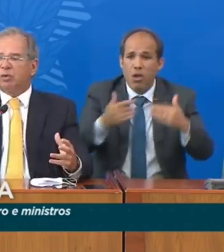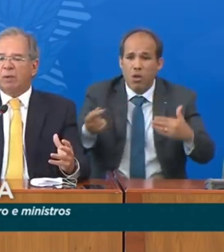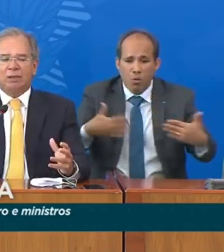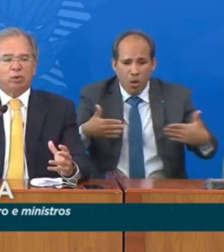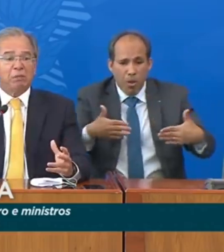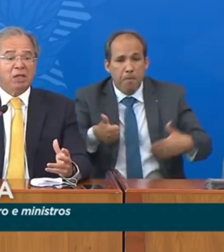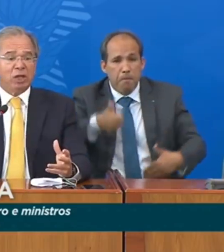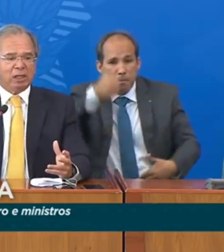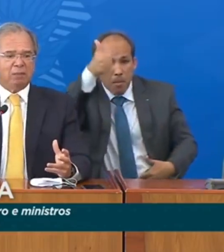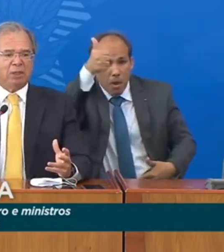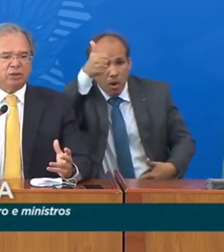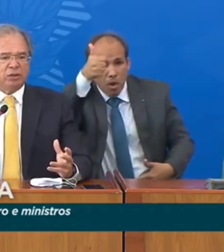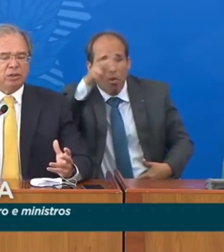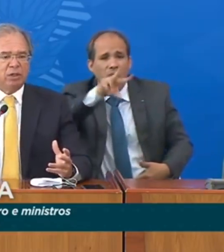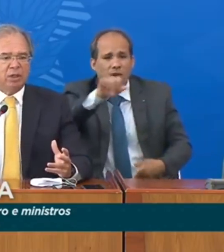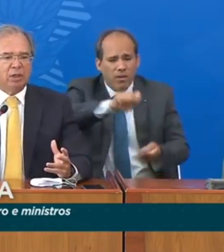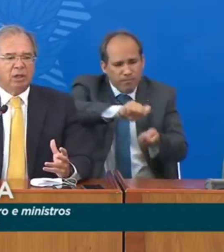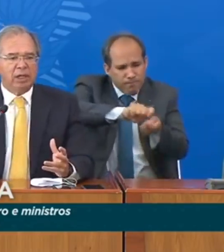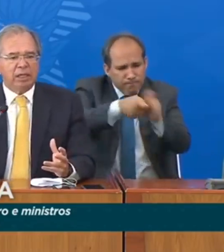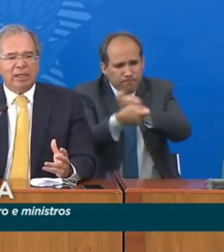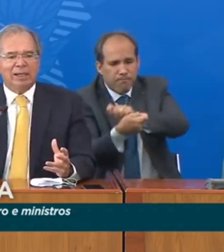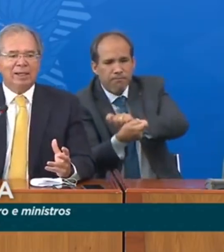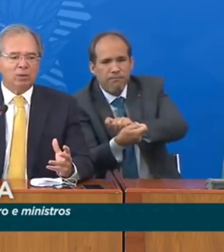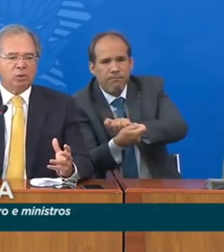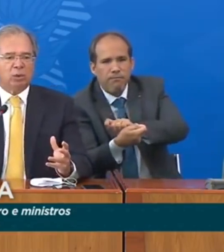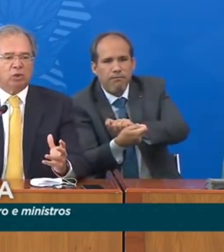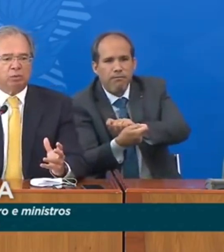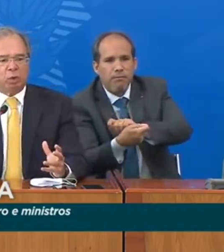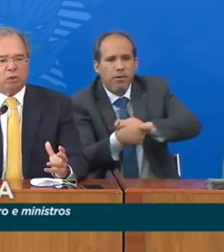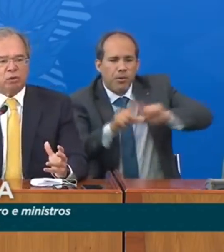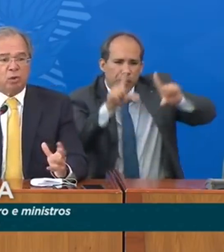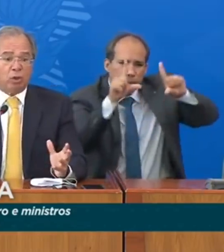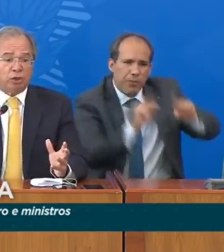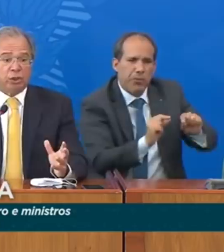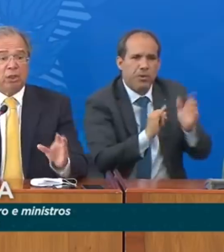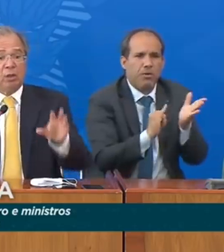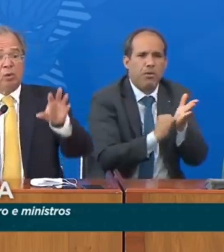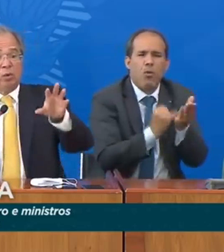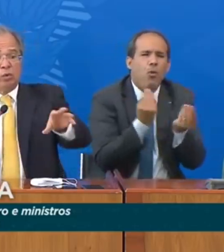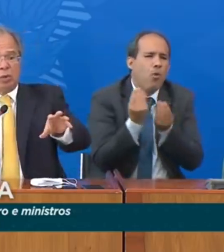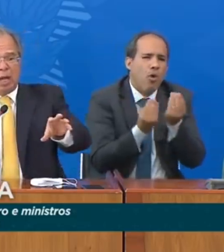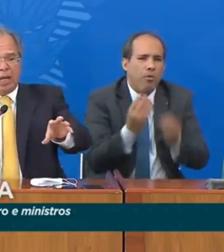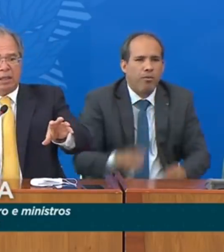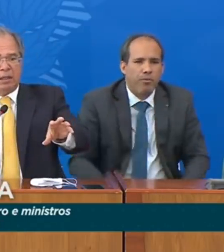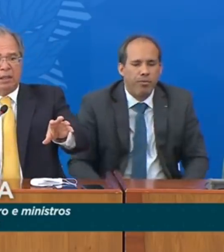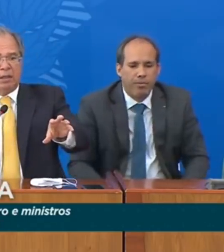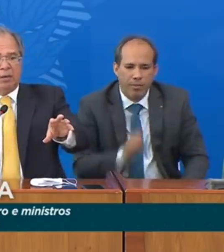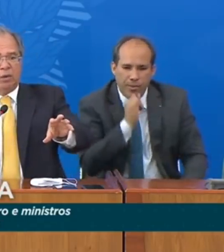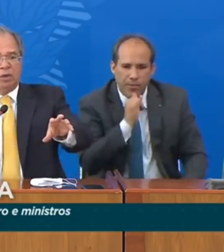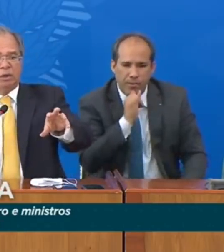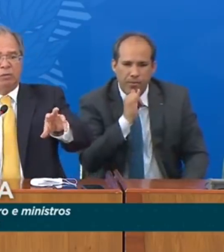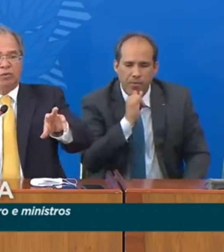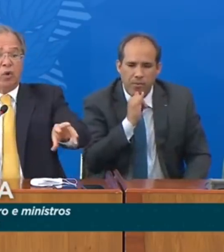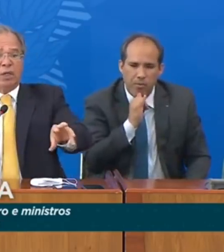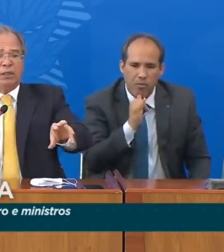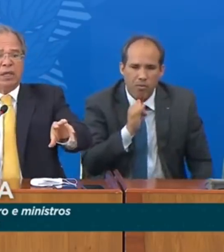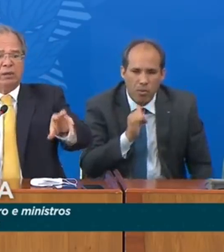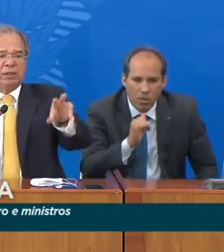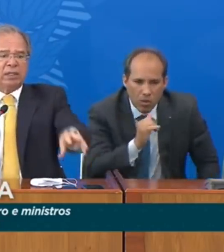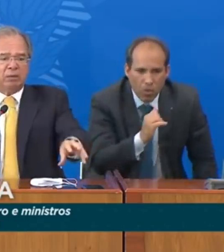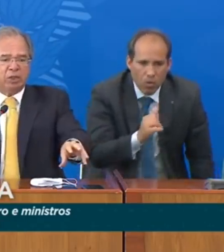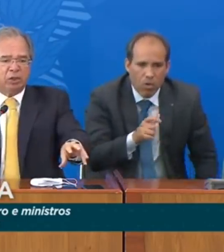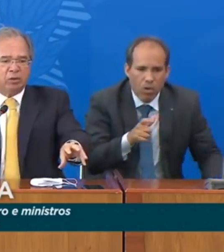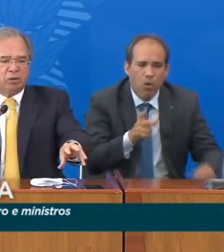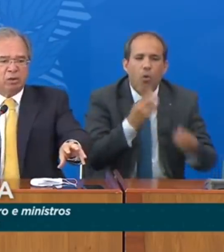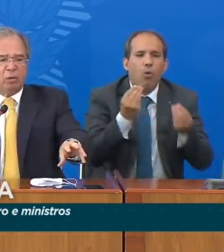vamos transformar isso imediatamente em redução de impostos. Onde? Um lugar onde nós estamos focalizados